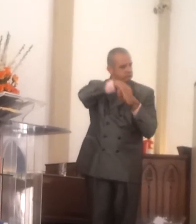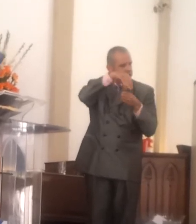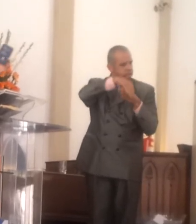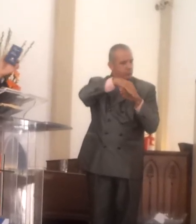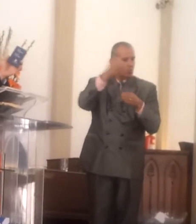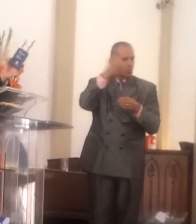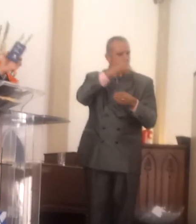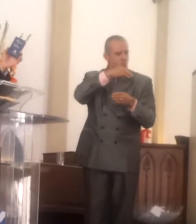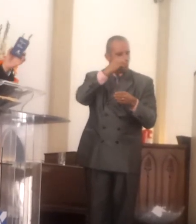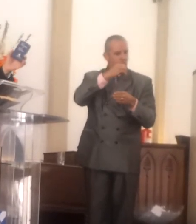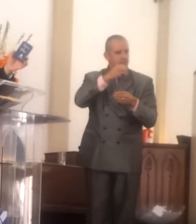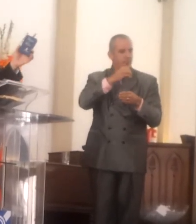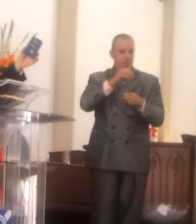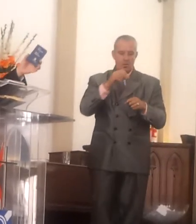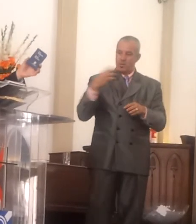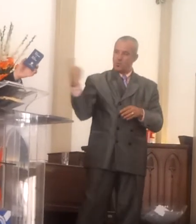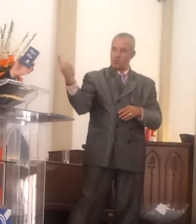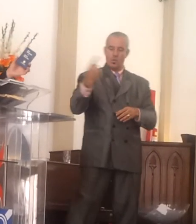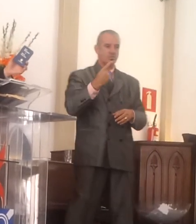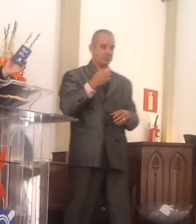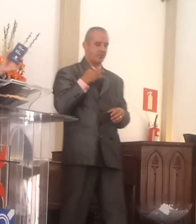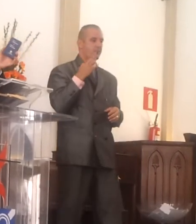É um trabalho voluntário, gratuito e